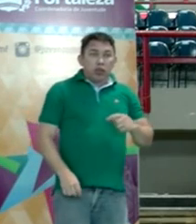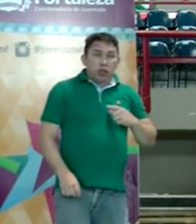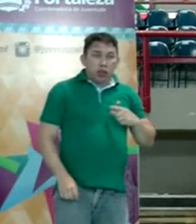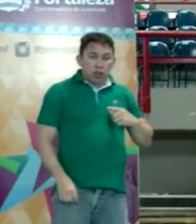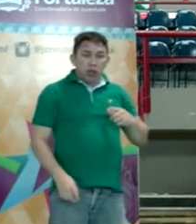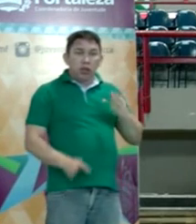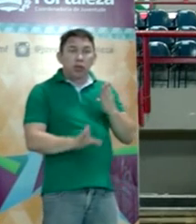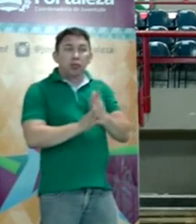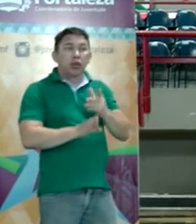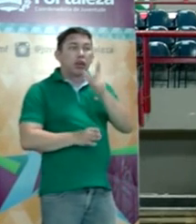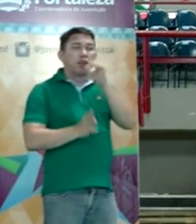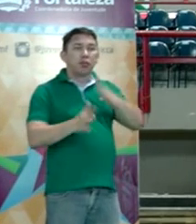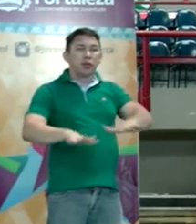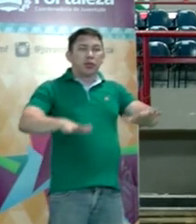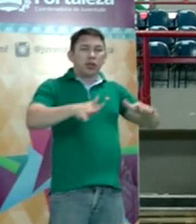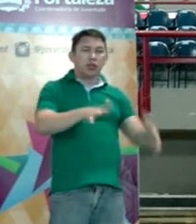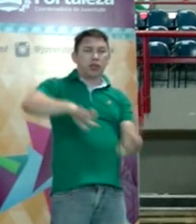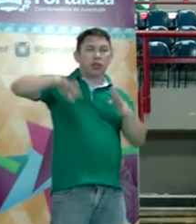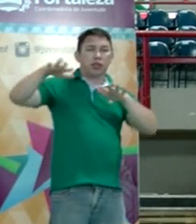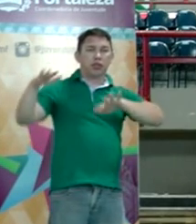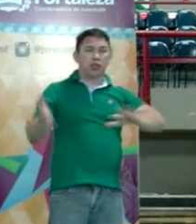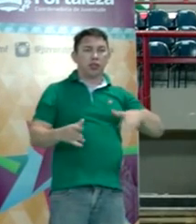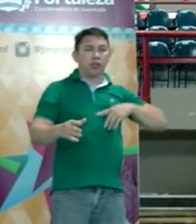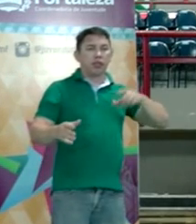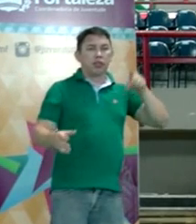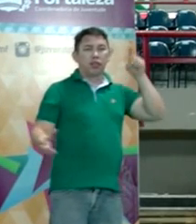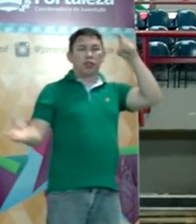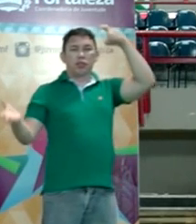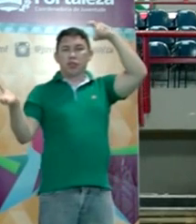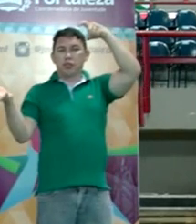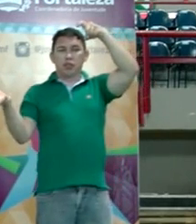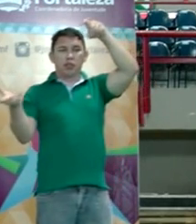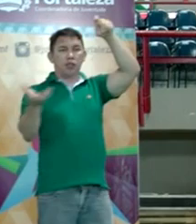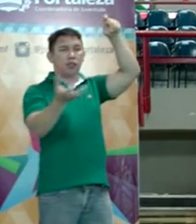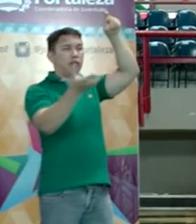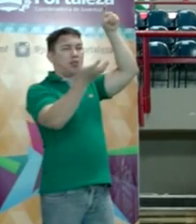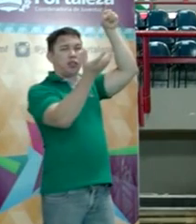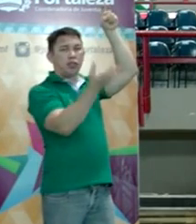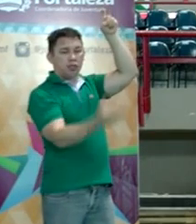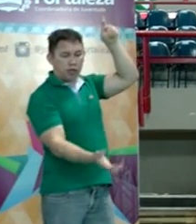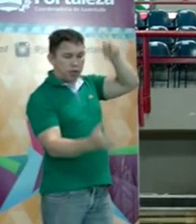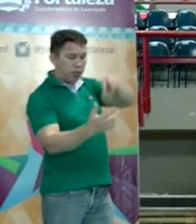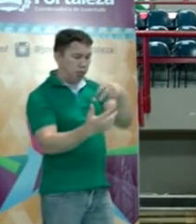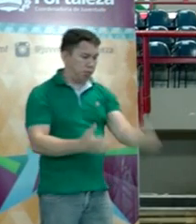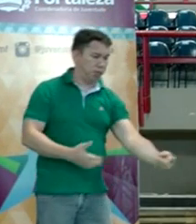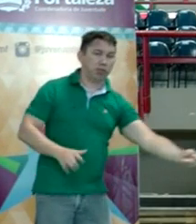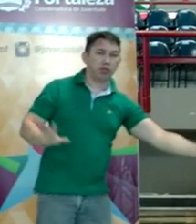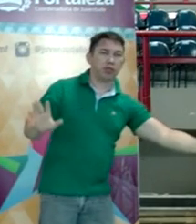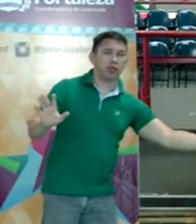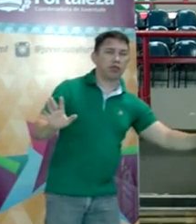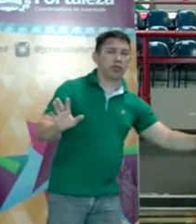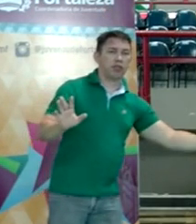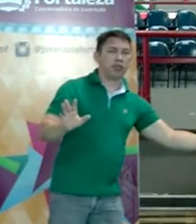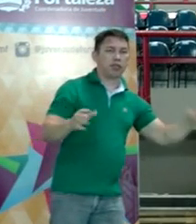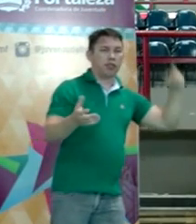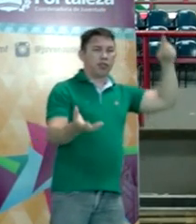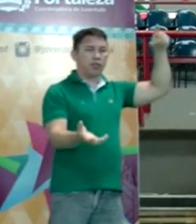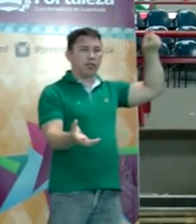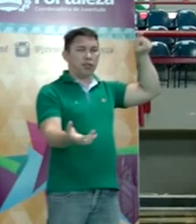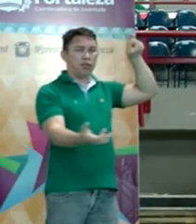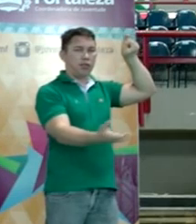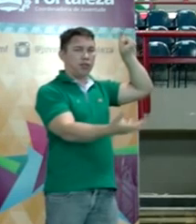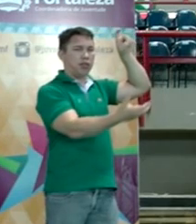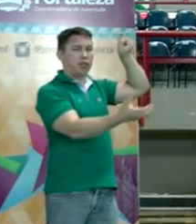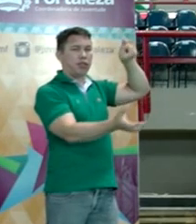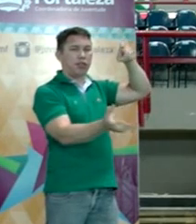que o mar agitado, né? Então, o cara desce com um guindaste, se ele descer de uma vez, ele te derruba na água. Então, ele tem que ficar balançando o